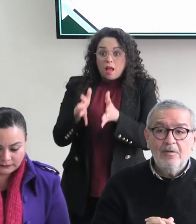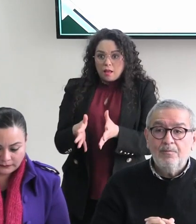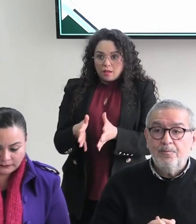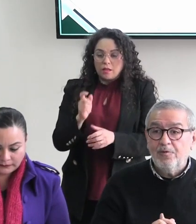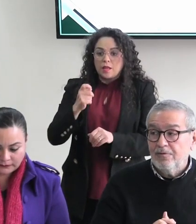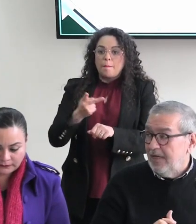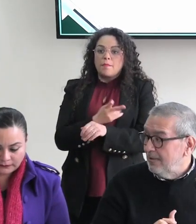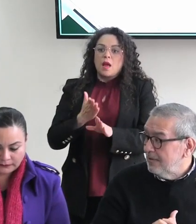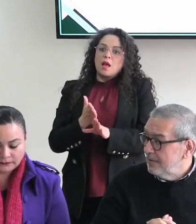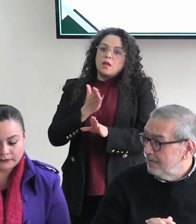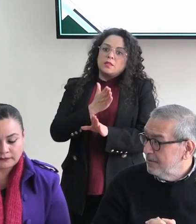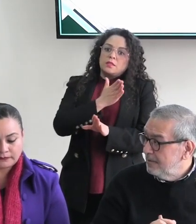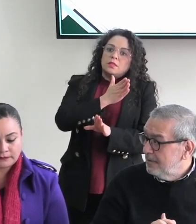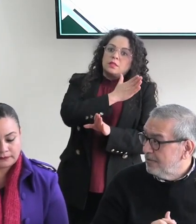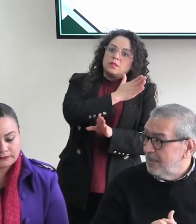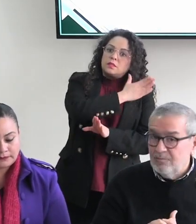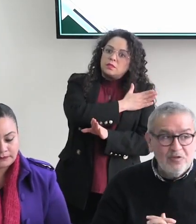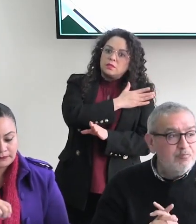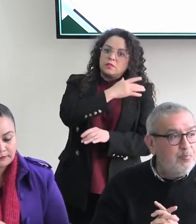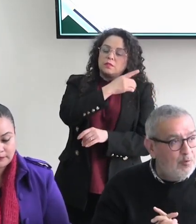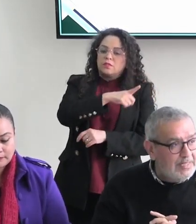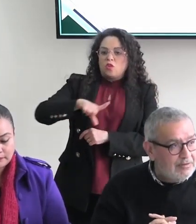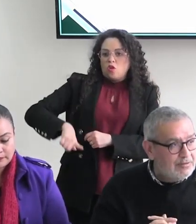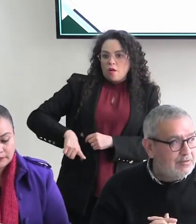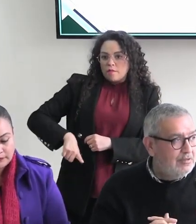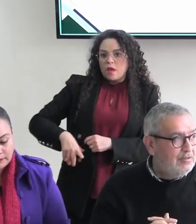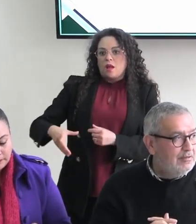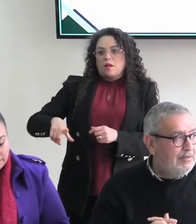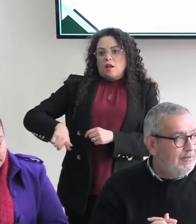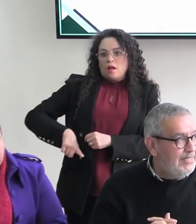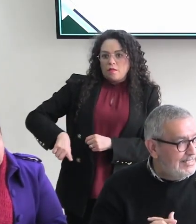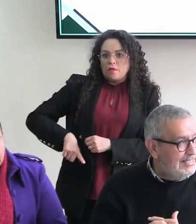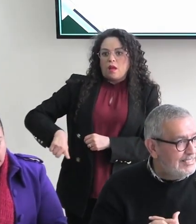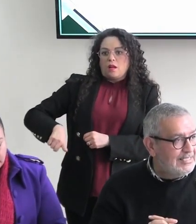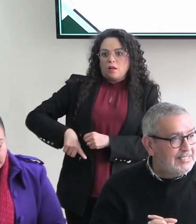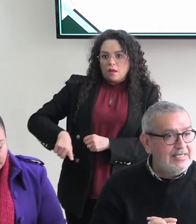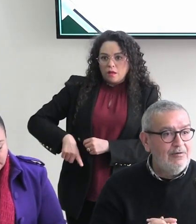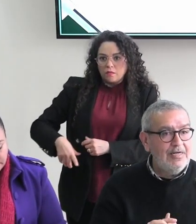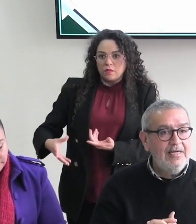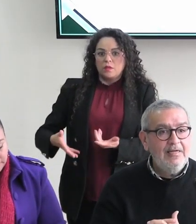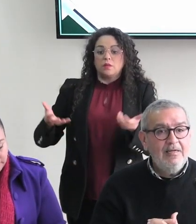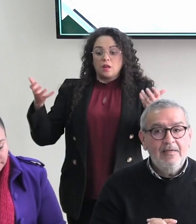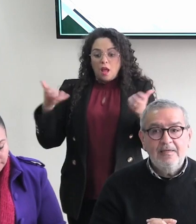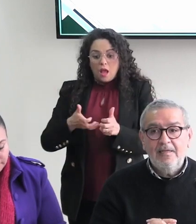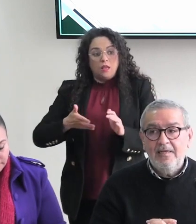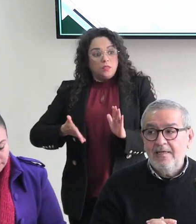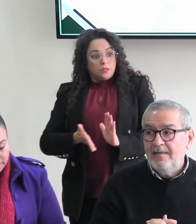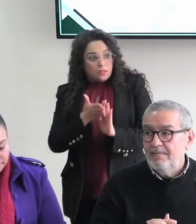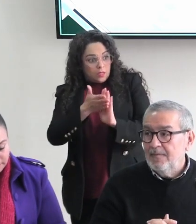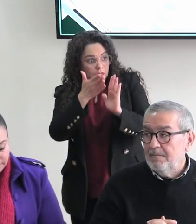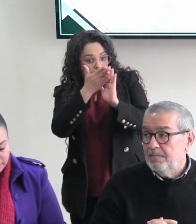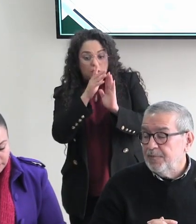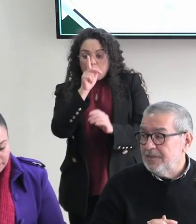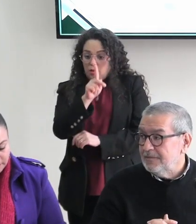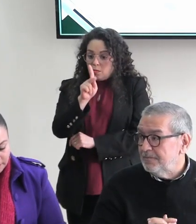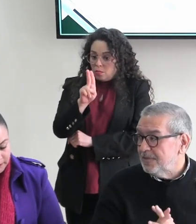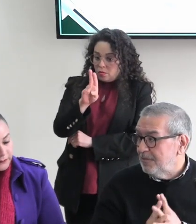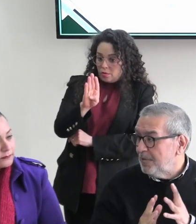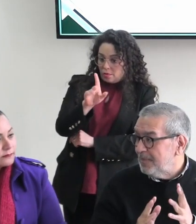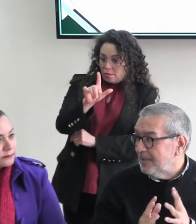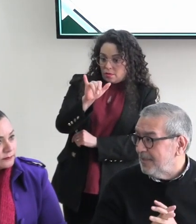pasados produjeron organismos públicos de viviendas que están ahora